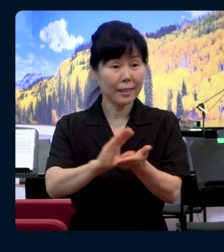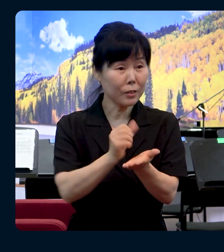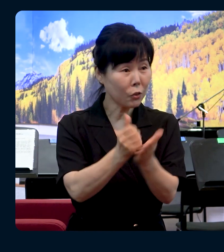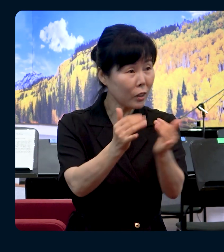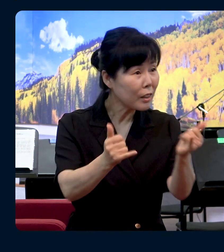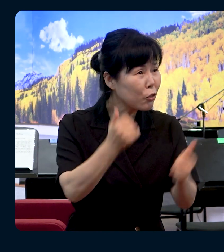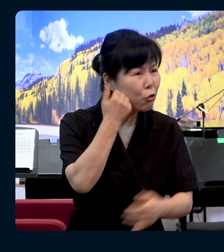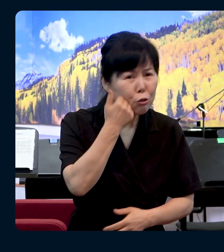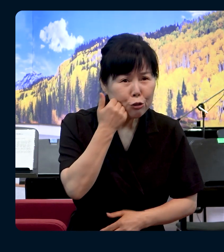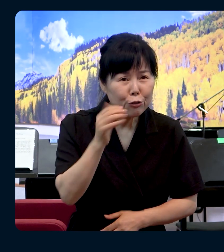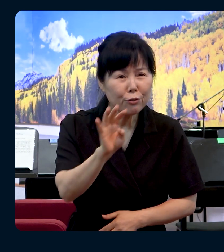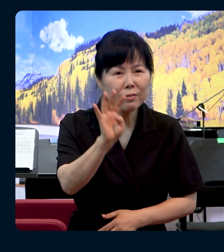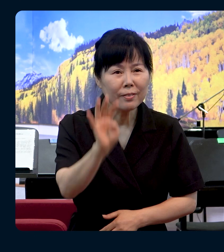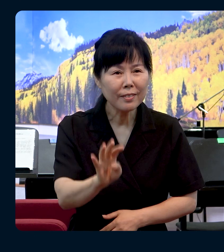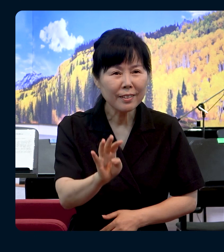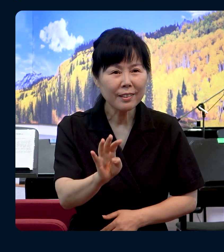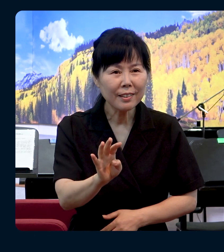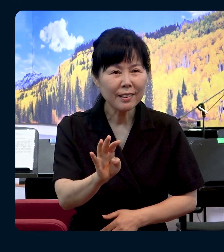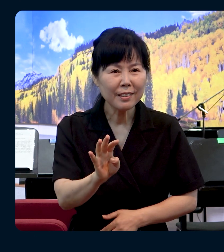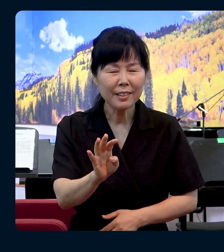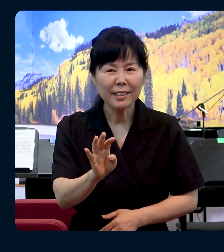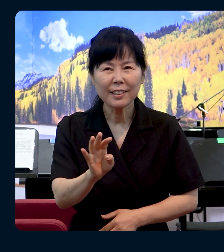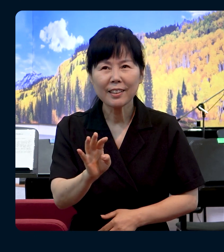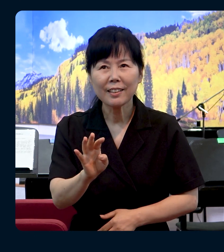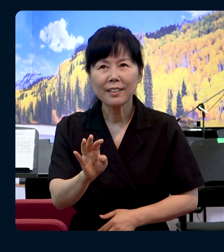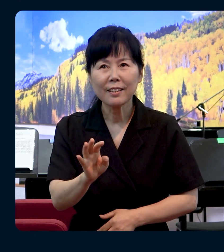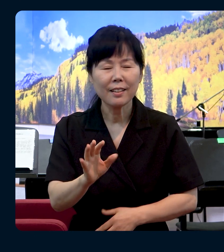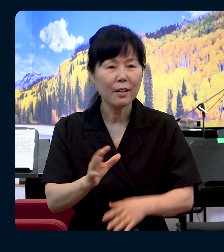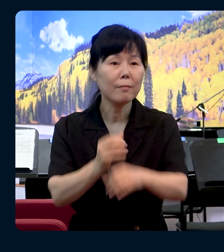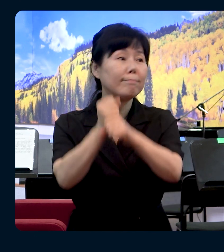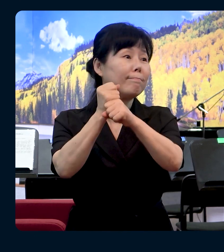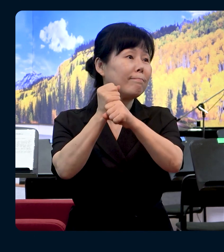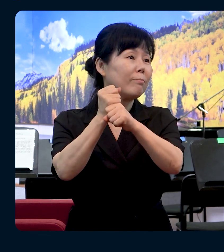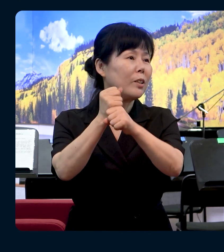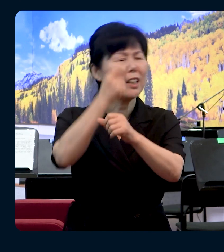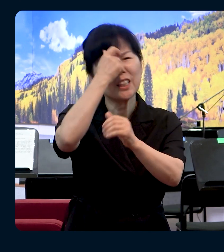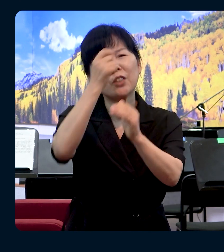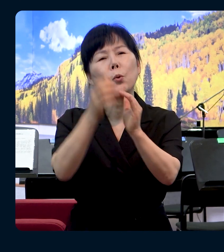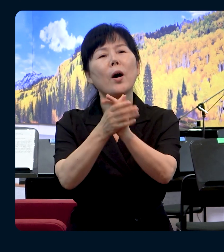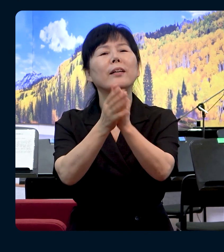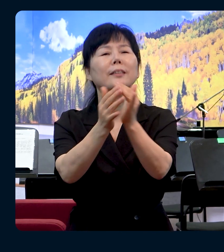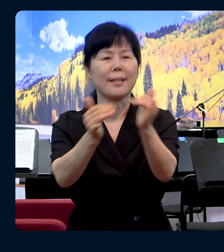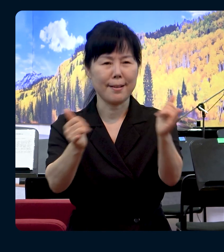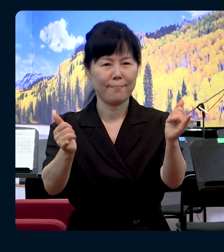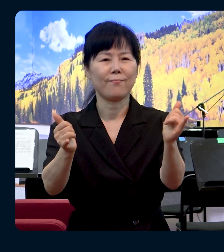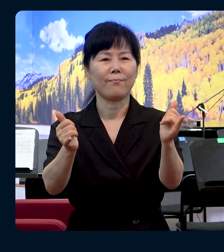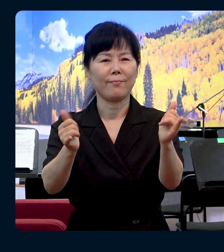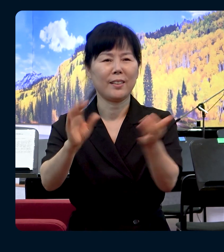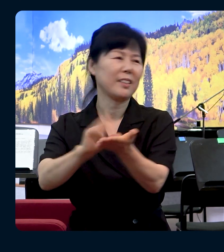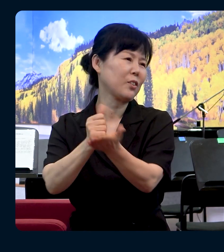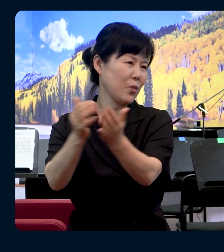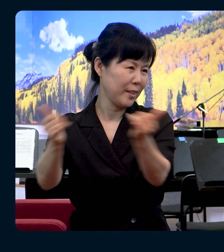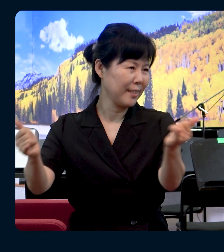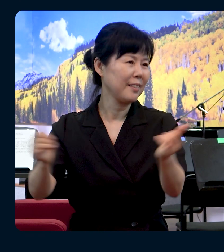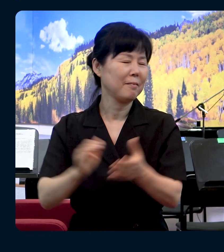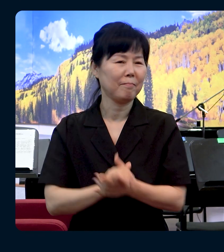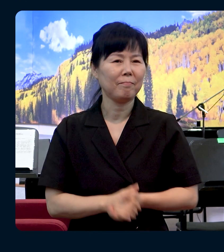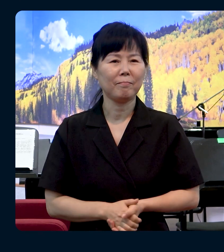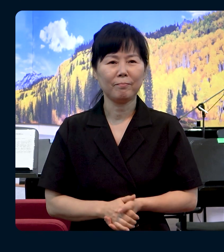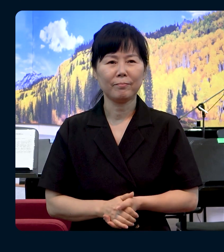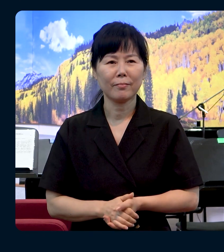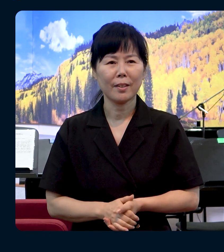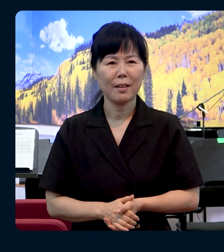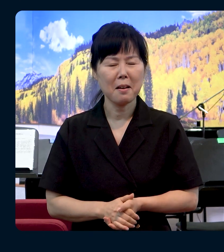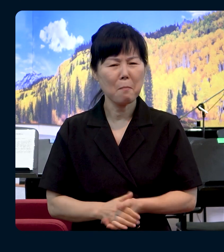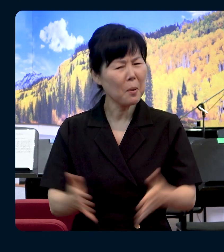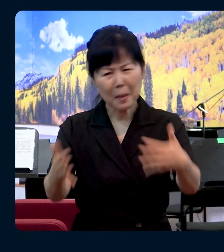그리스도인은 누구냐라고 한다면 한마디로 정의하면 기도하는 사람입니다. 이건 타협할